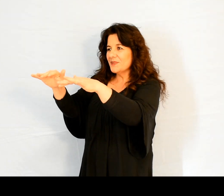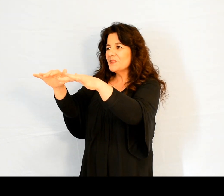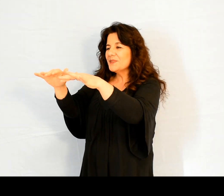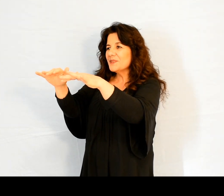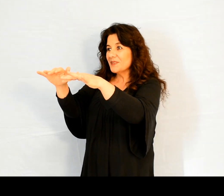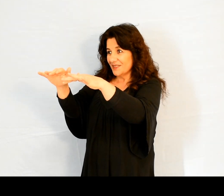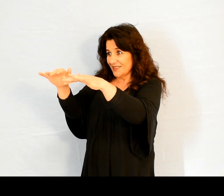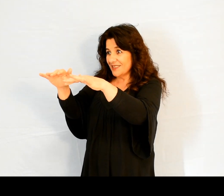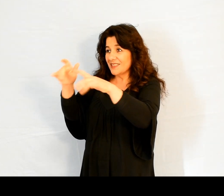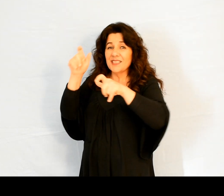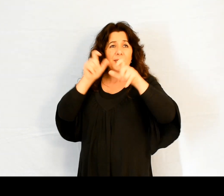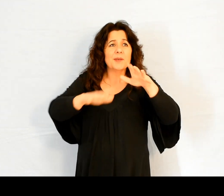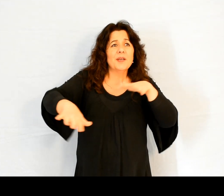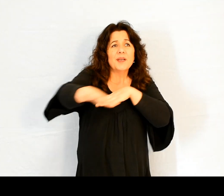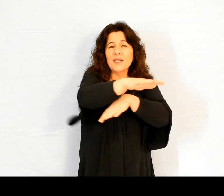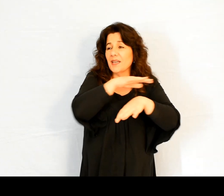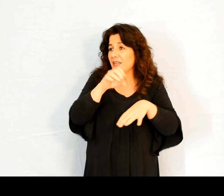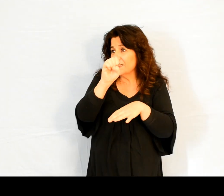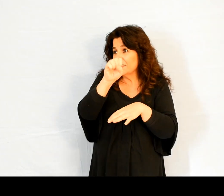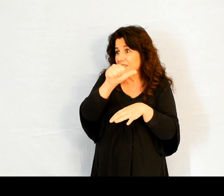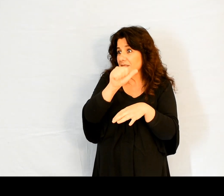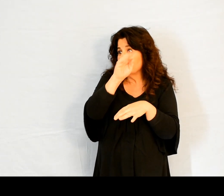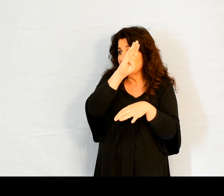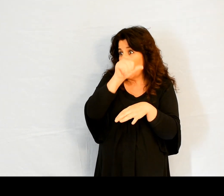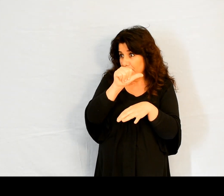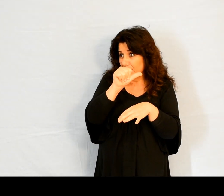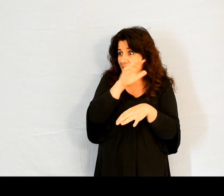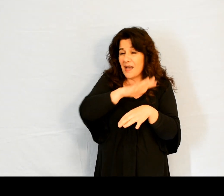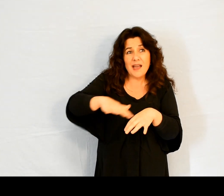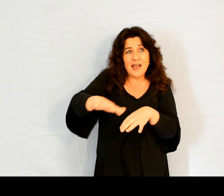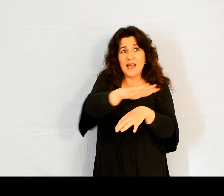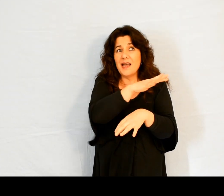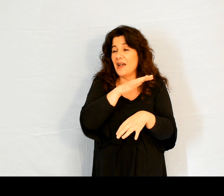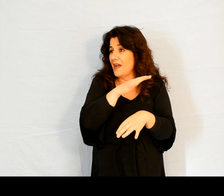Tous les gens de Saba viendront, apportant